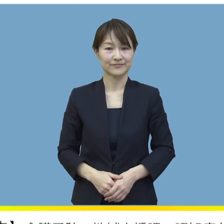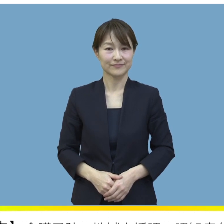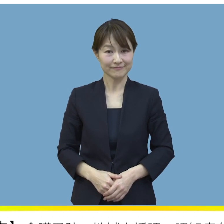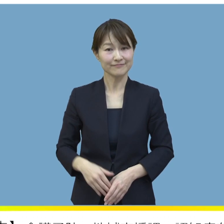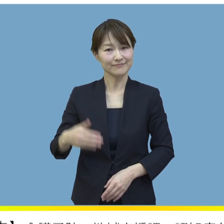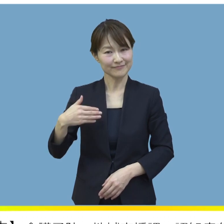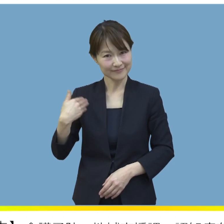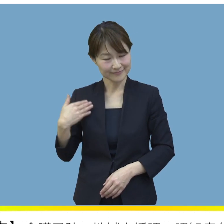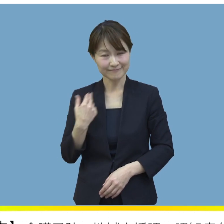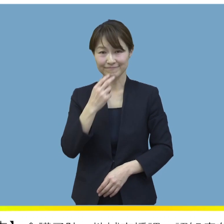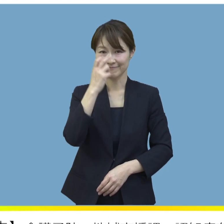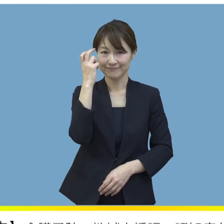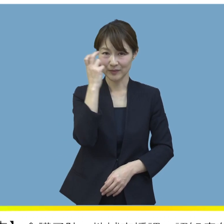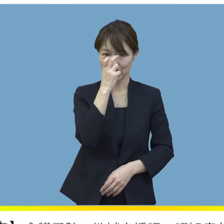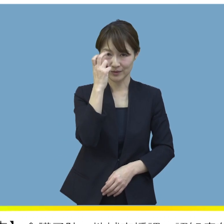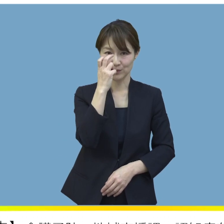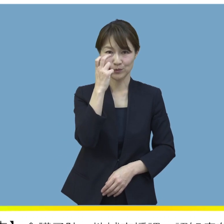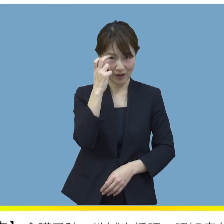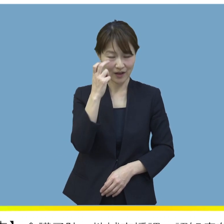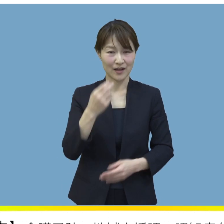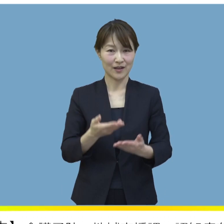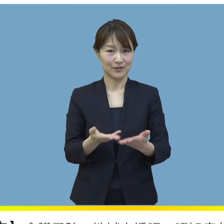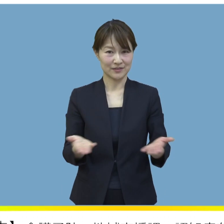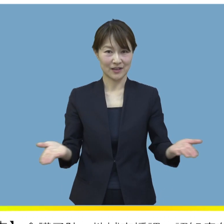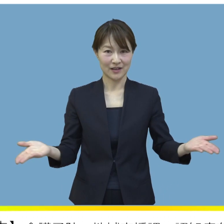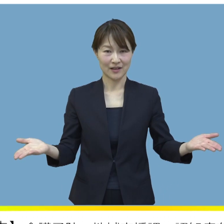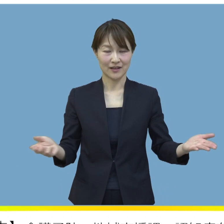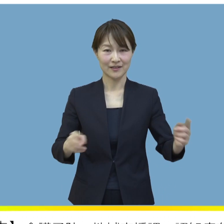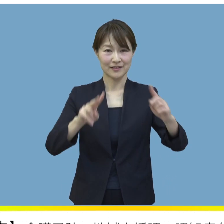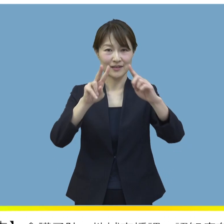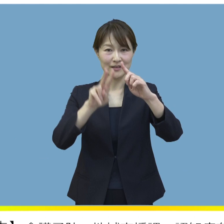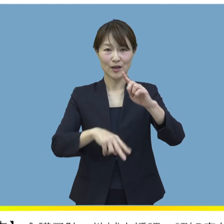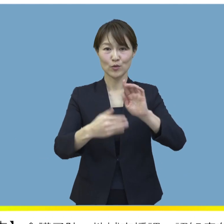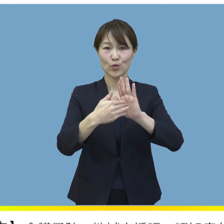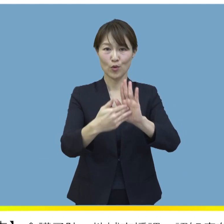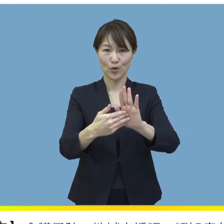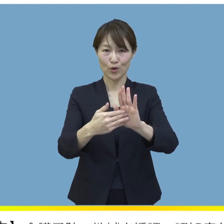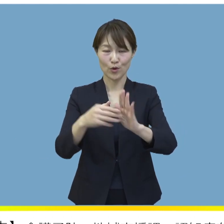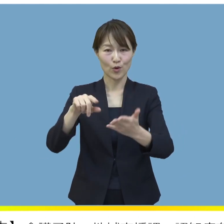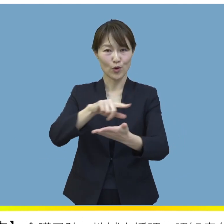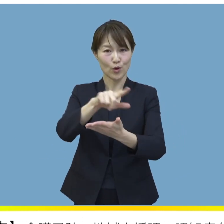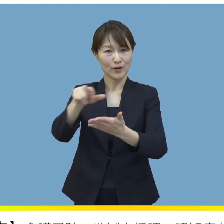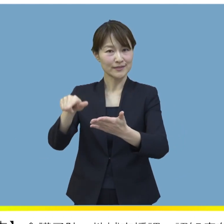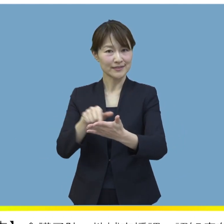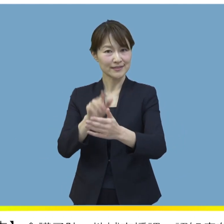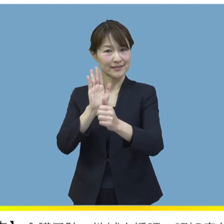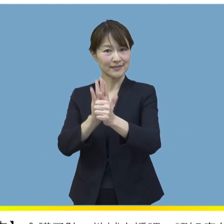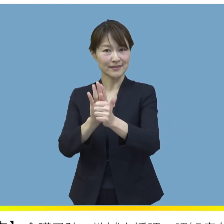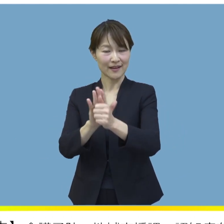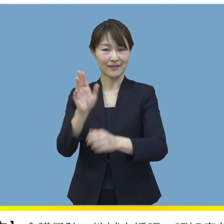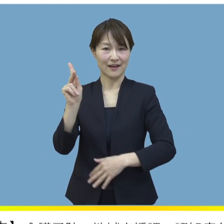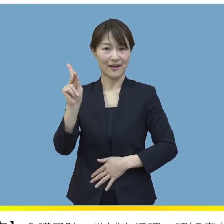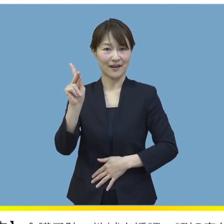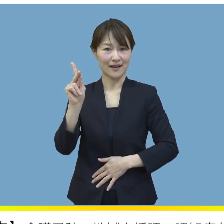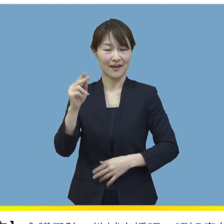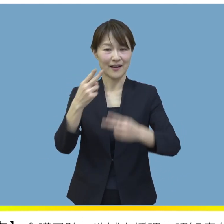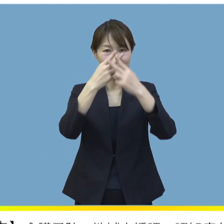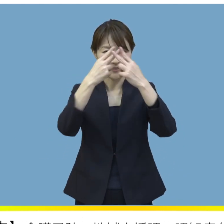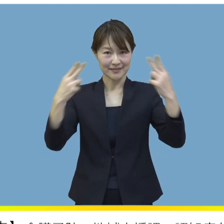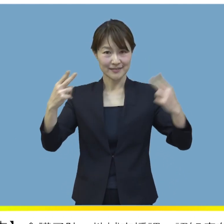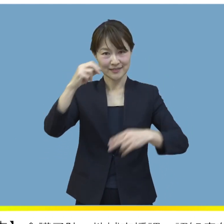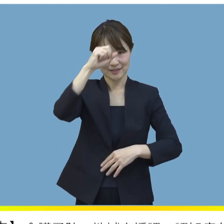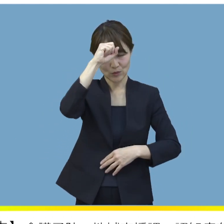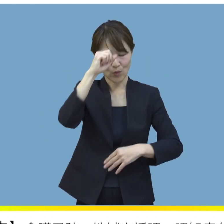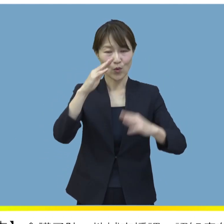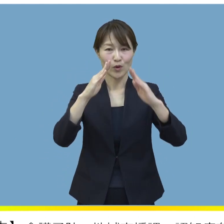お問い合わせは介護予防地域支援課認知症在宅